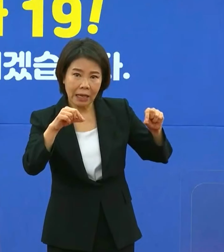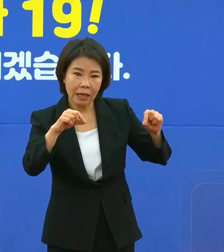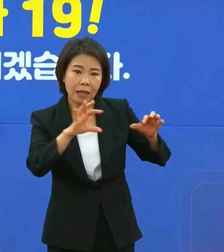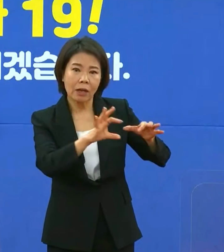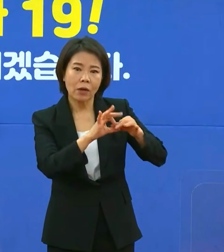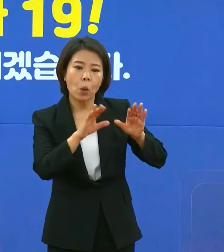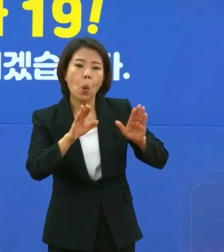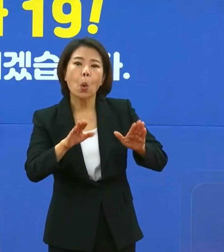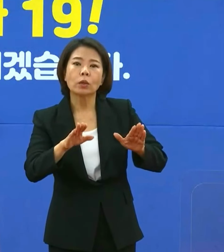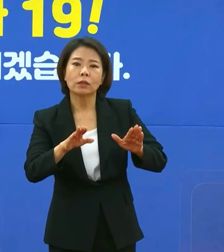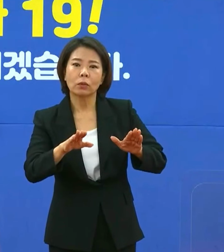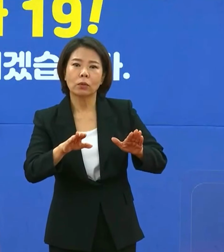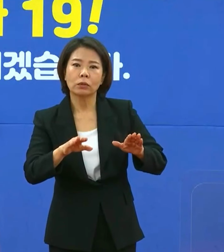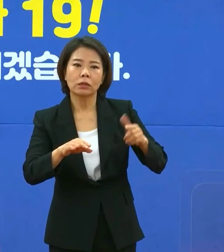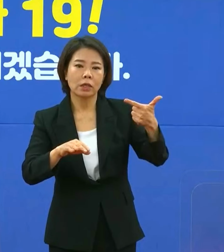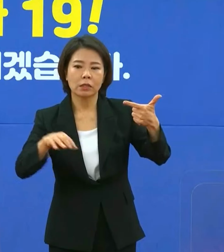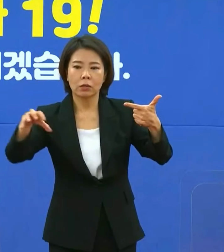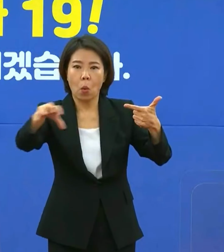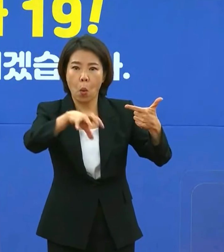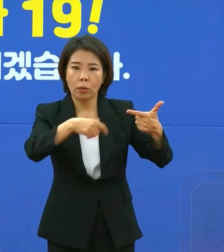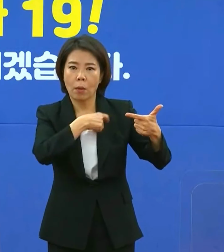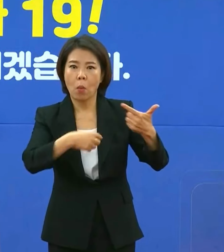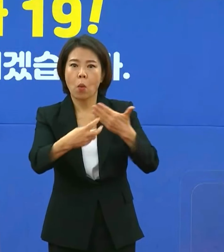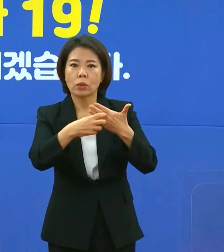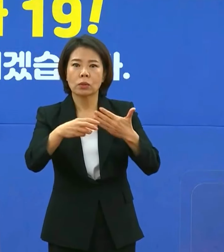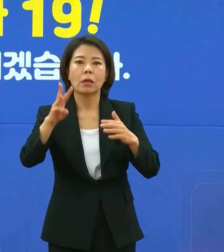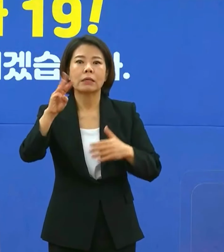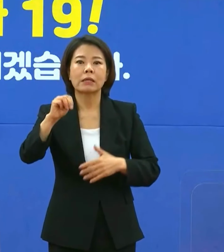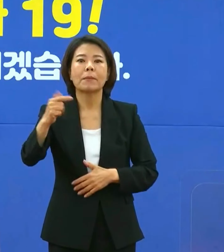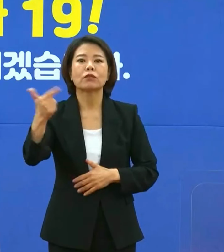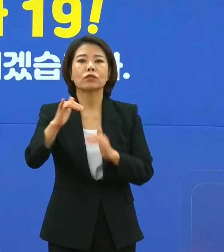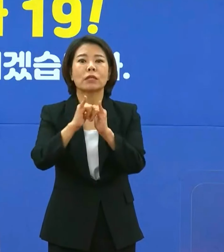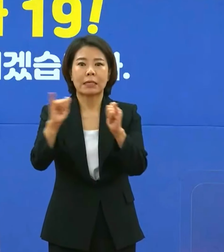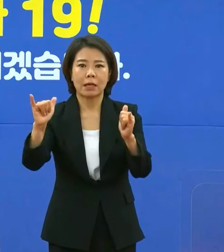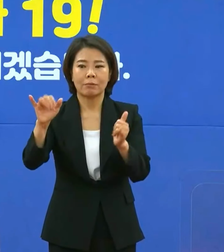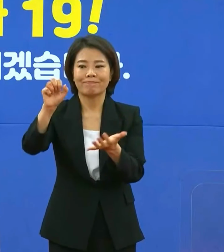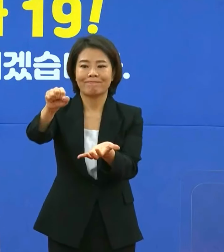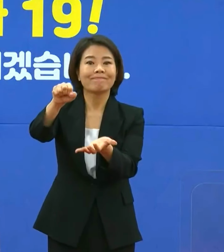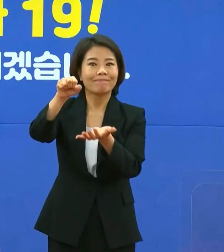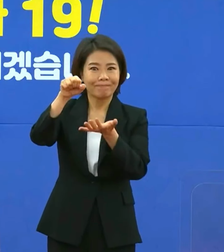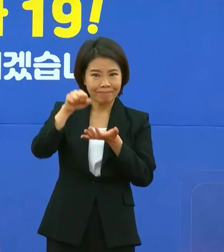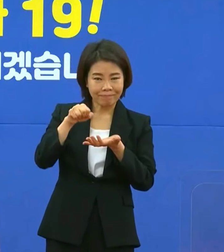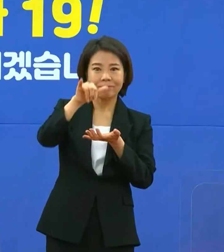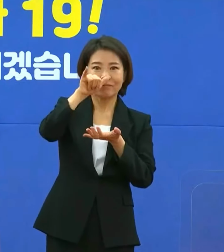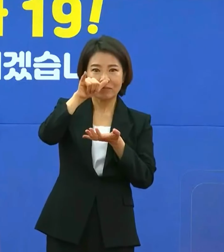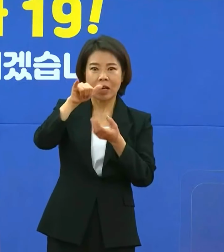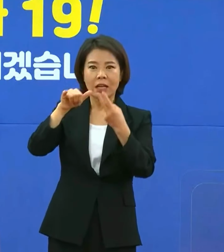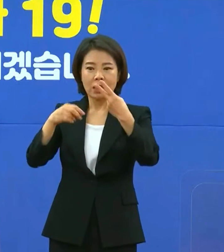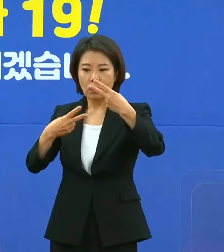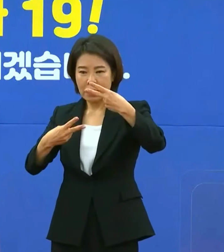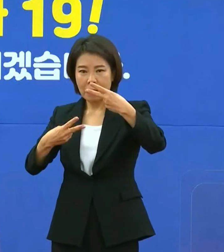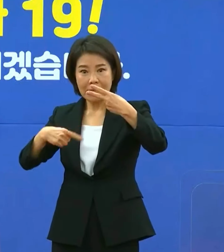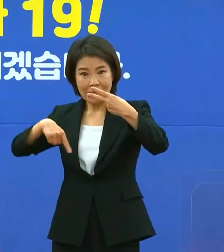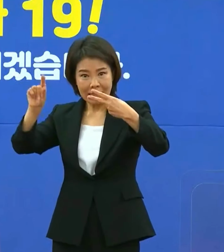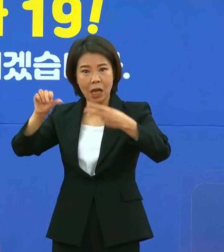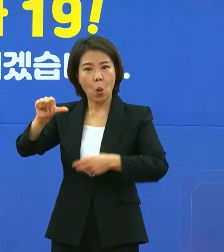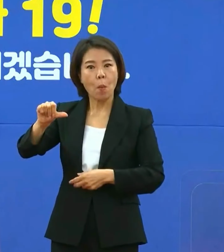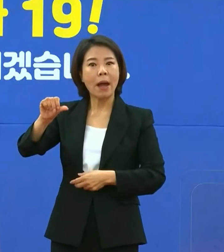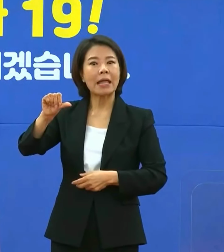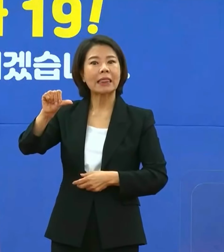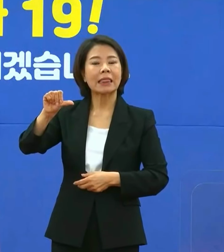오늘 짜로 6개 보건소 의 총 3만 6천명 분이 지금 배정 되었고 2월 3일자로 5만